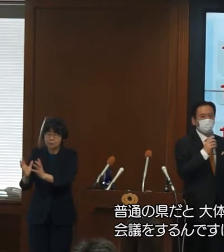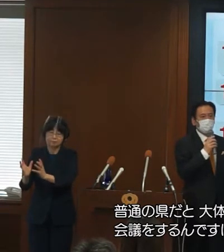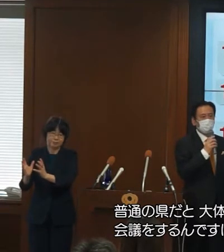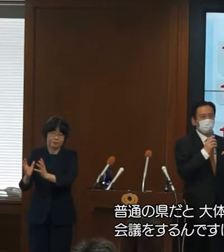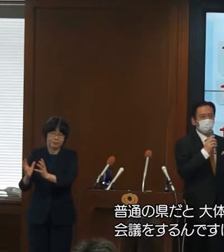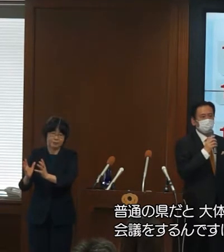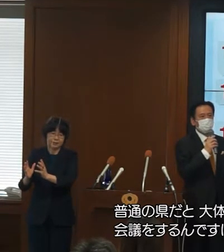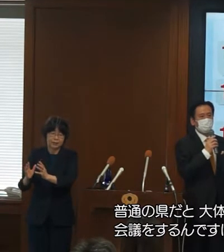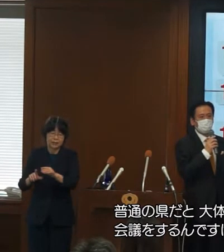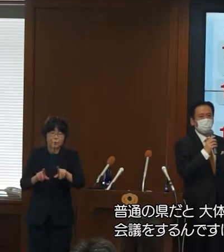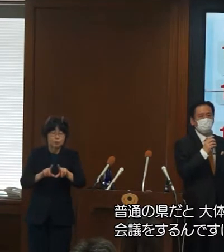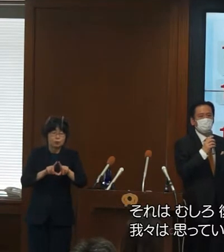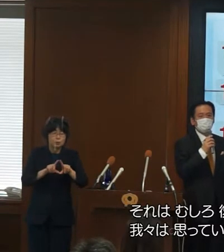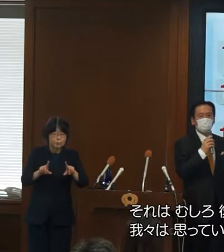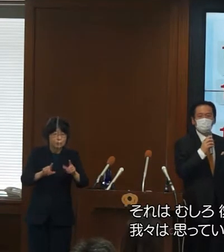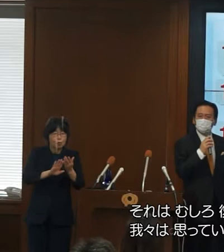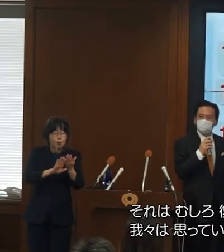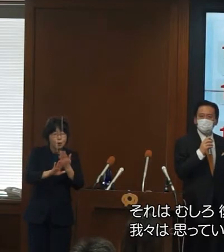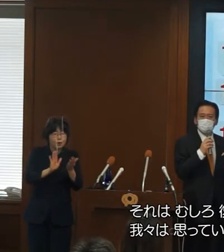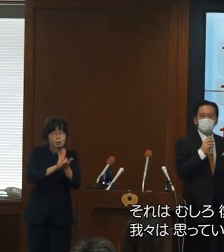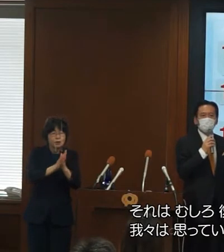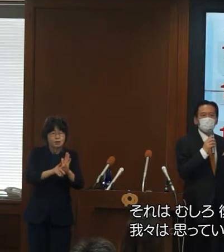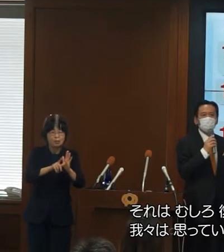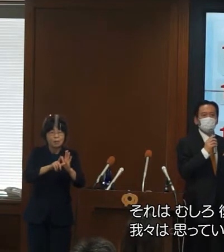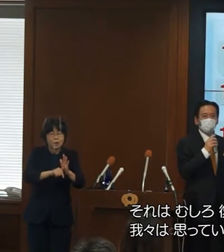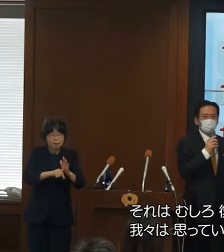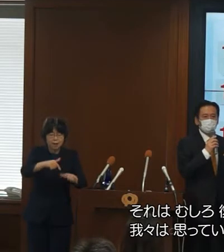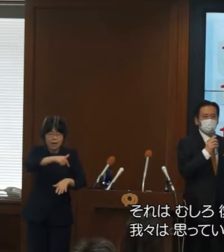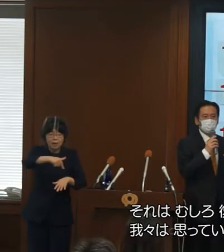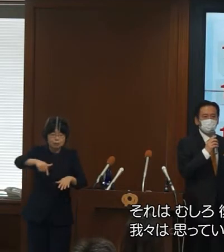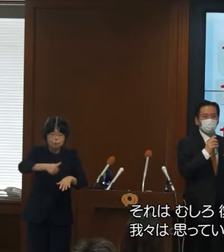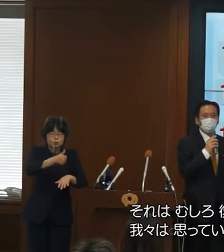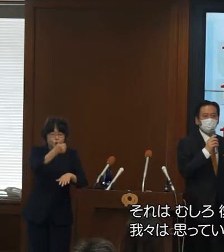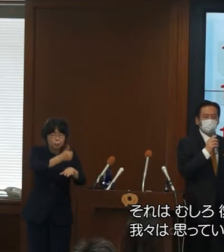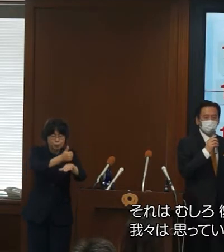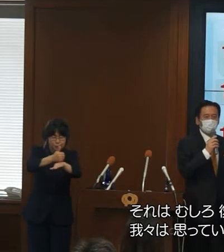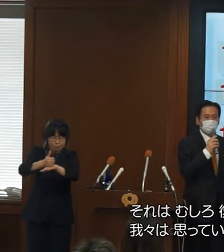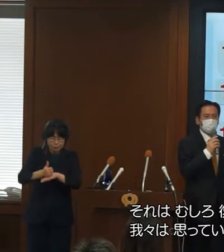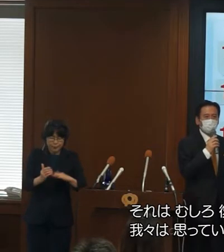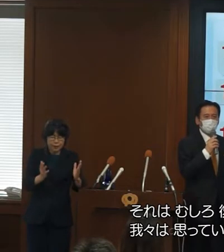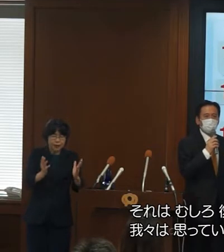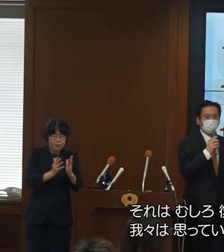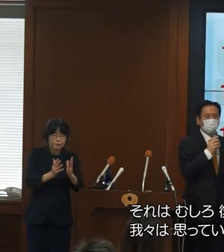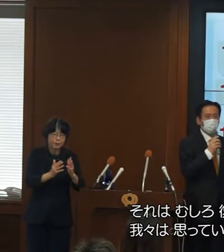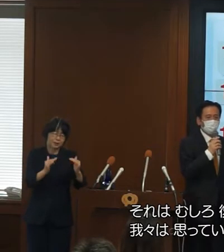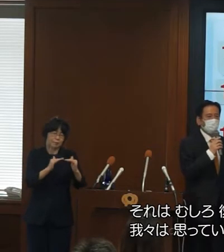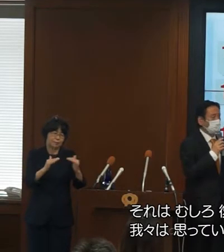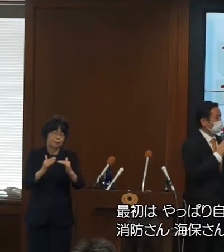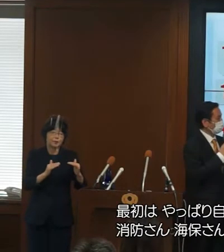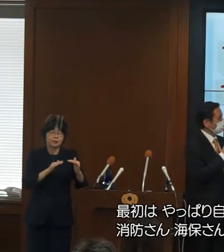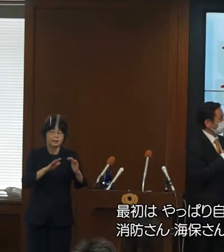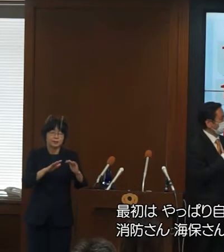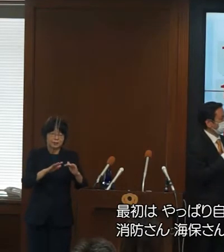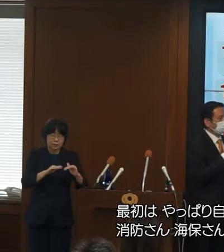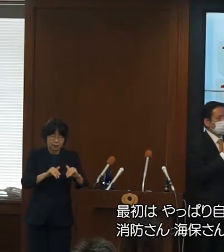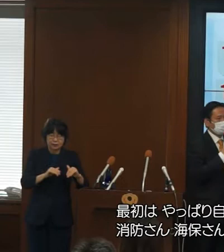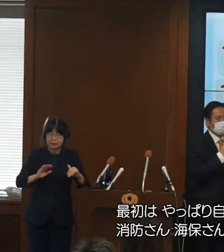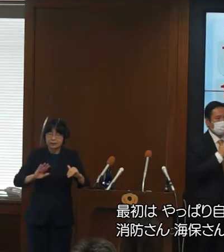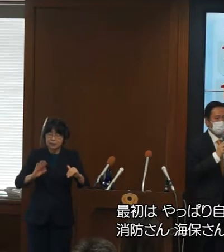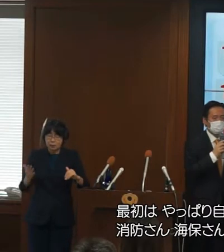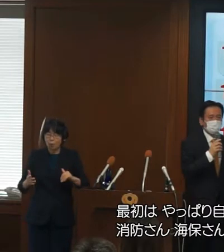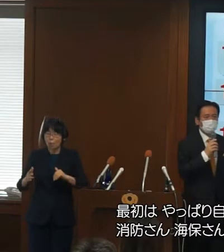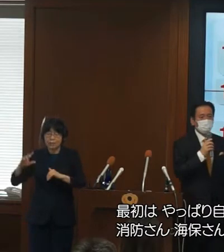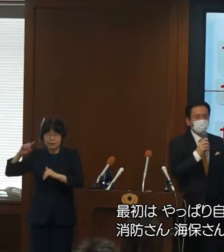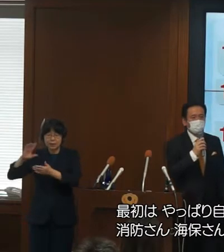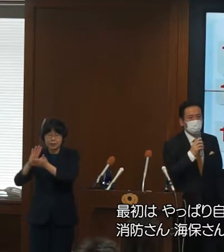まって会議をするんですけども、それはむしろ復旧復興の段階だと我々は思っていて、最初はやっぱ自衛隊さ